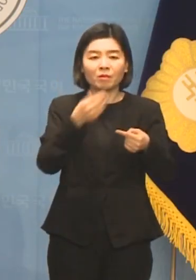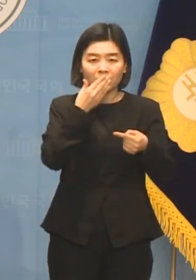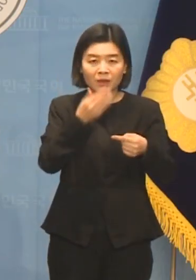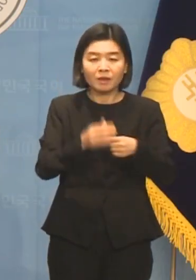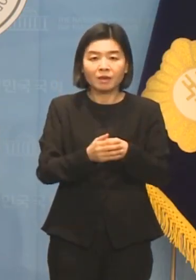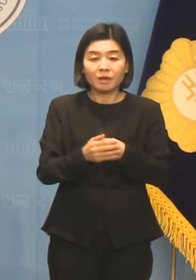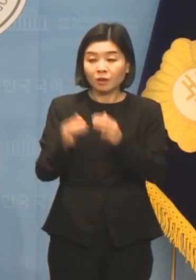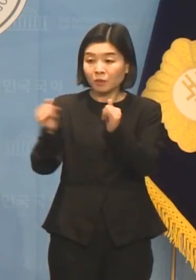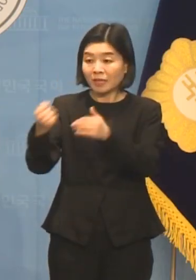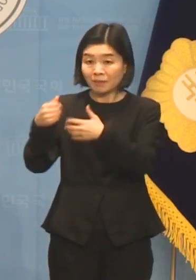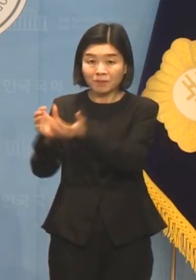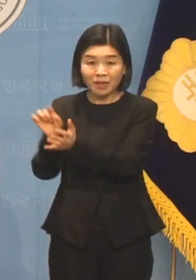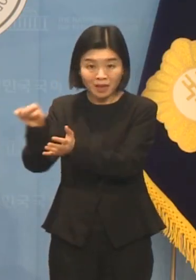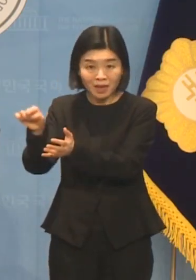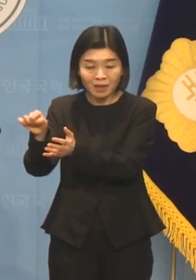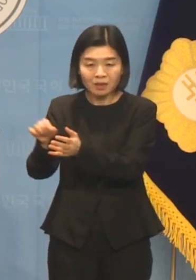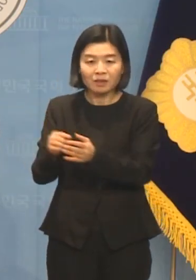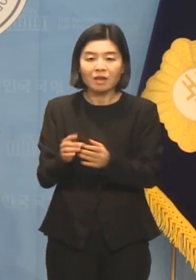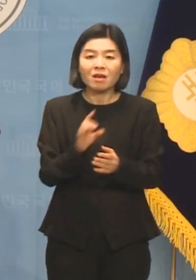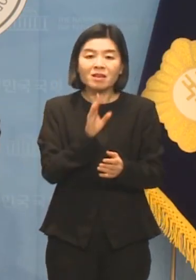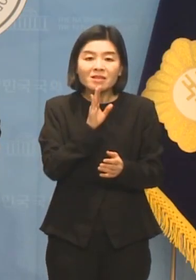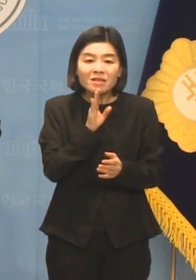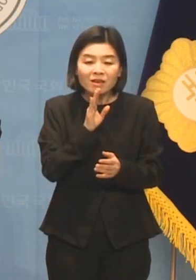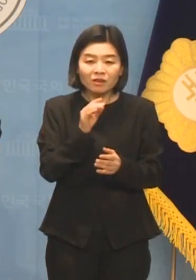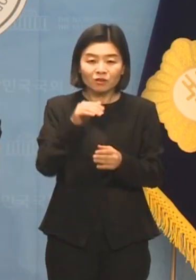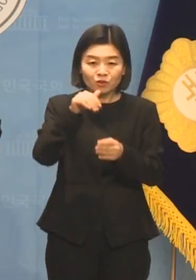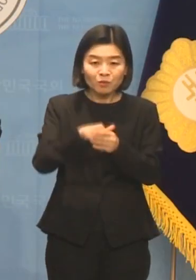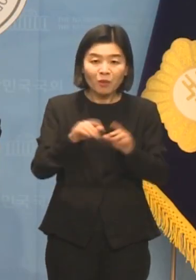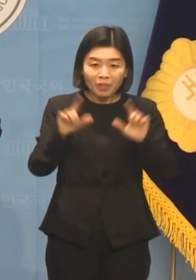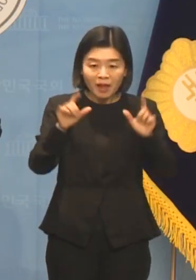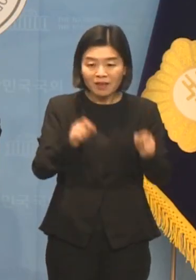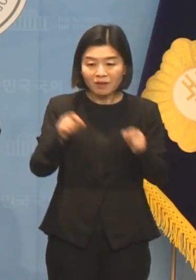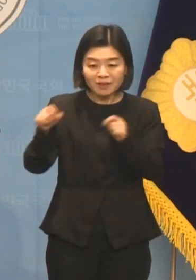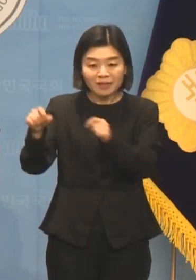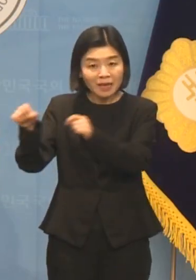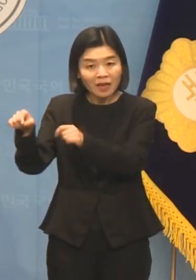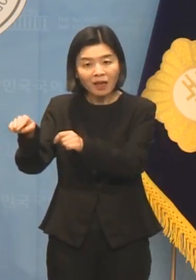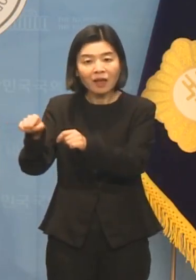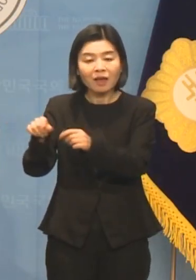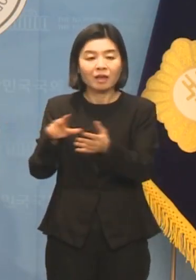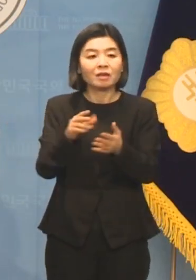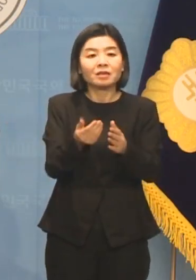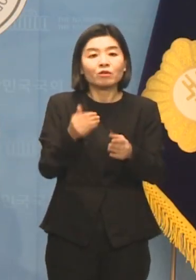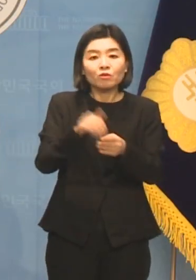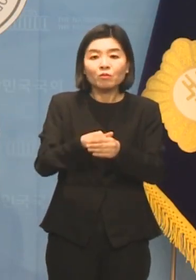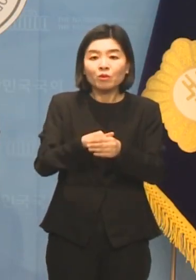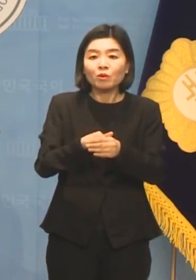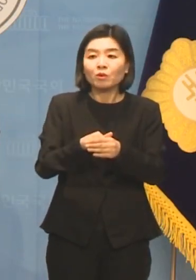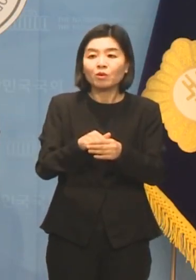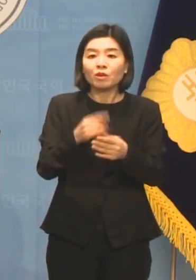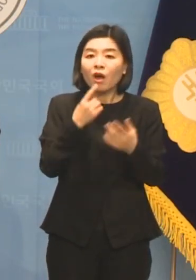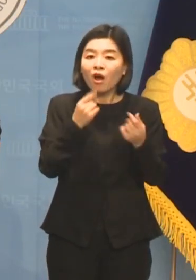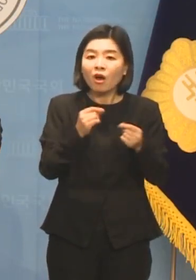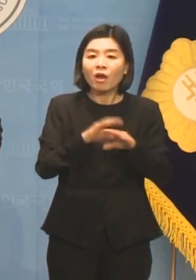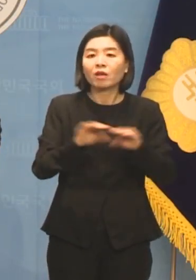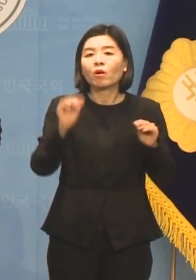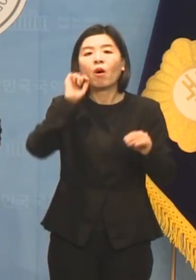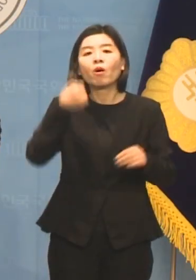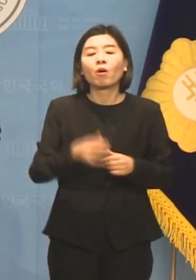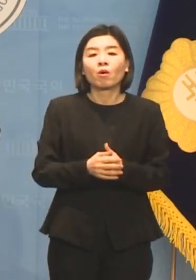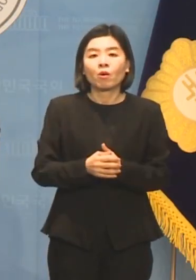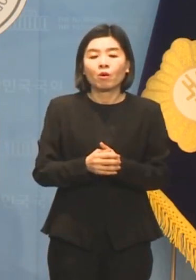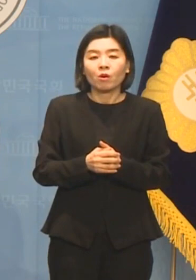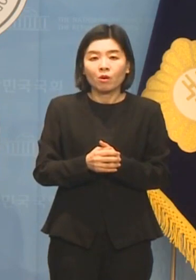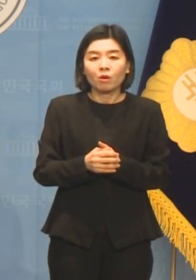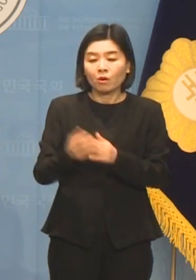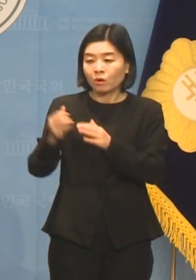국민의힘에서 주장하듯 본투표를 연장한다고 해서 해소될 수 있는 문제가 아닙니다. 결국